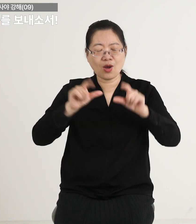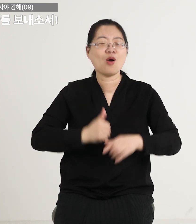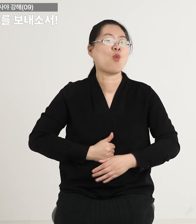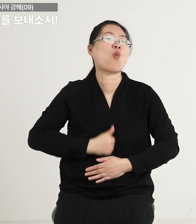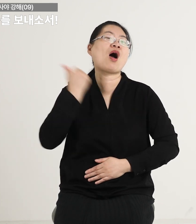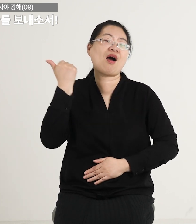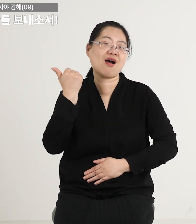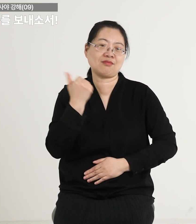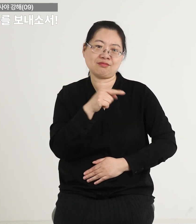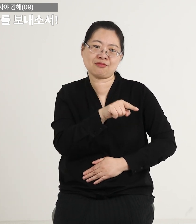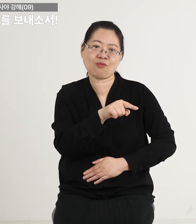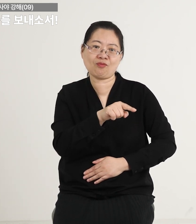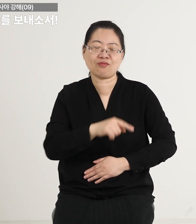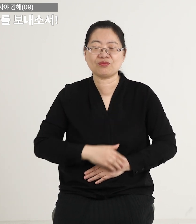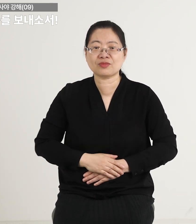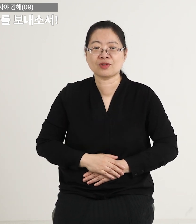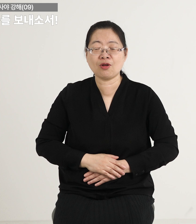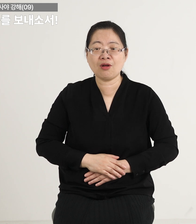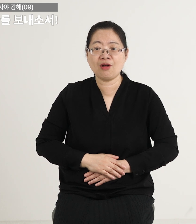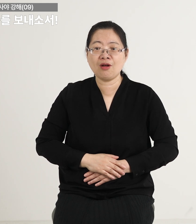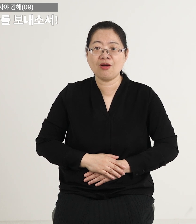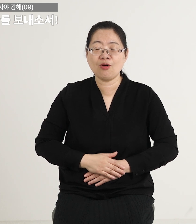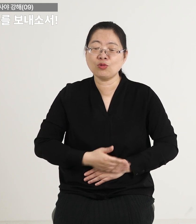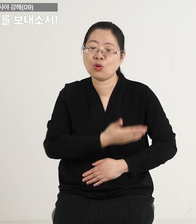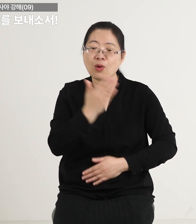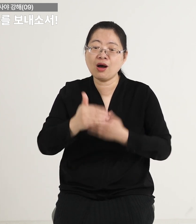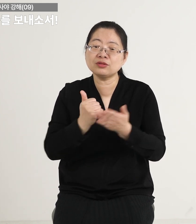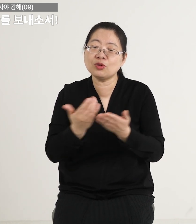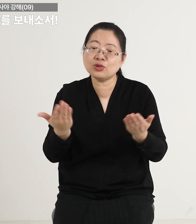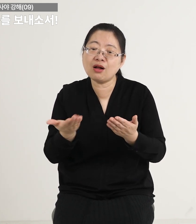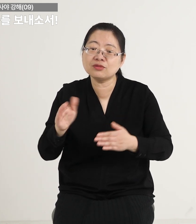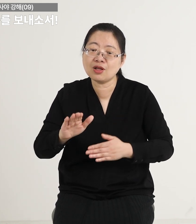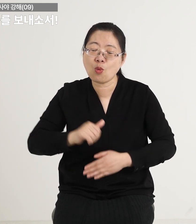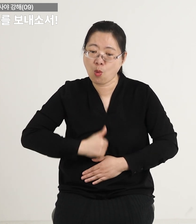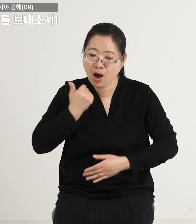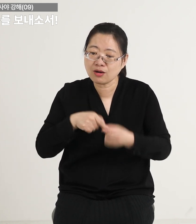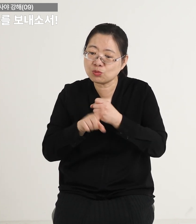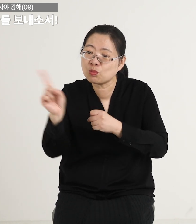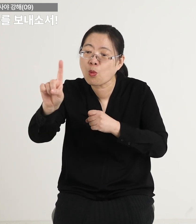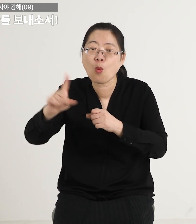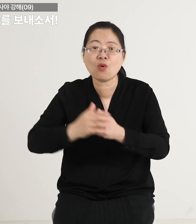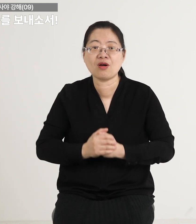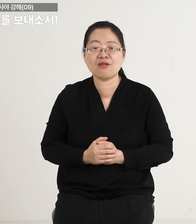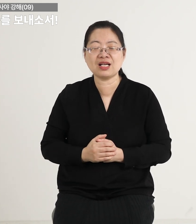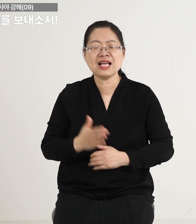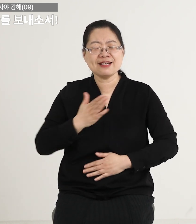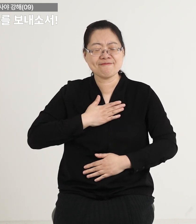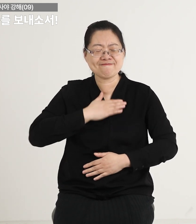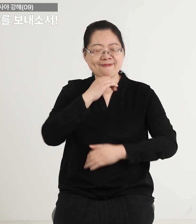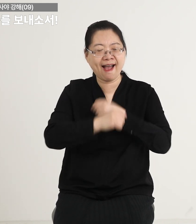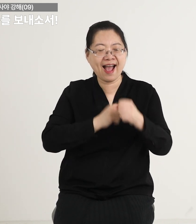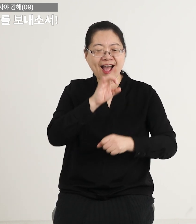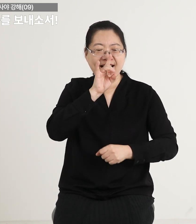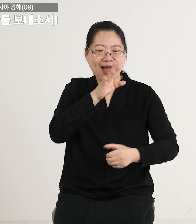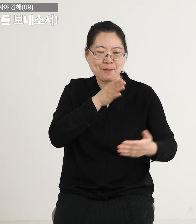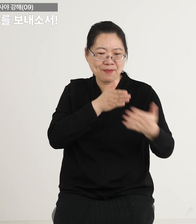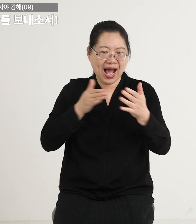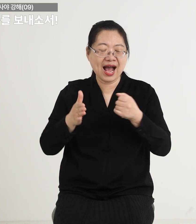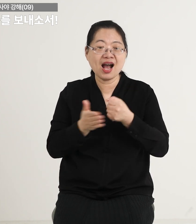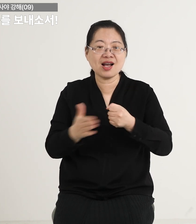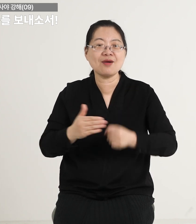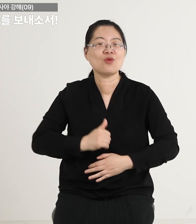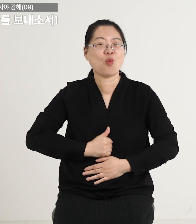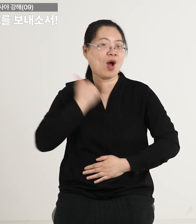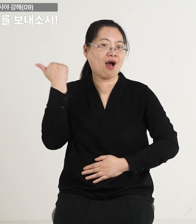겁니다. 왜 화를 내요? 사람들이 왜 화를 내죠? 내 마음대로 안 되니까 화가 나는 거예요.